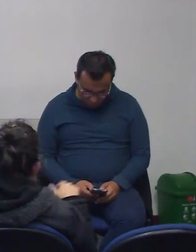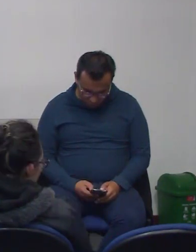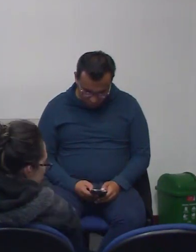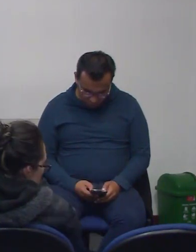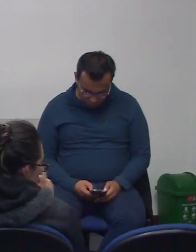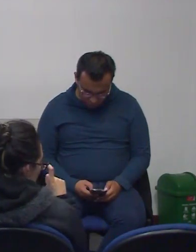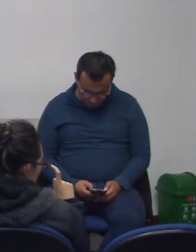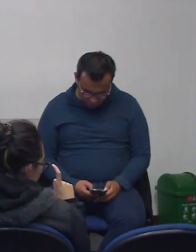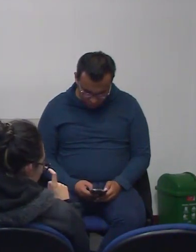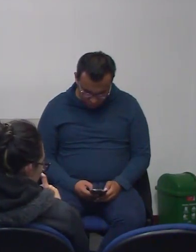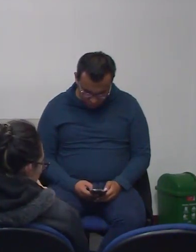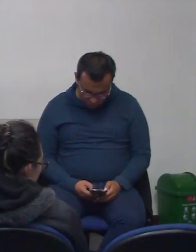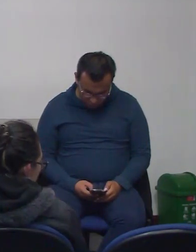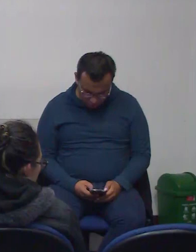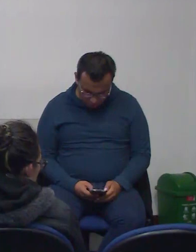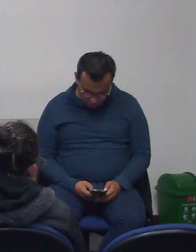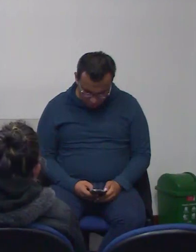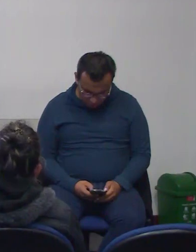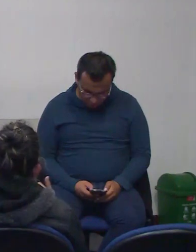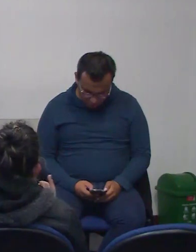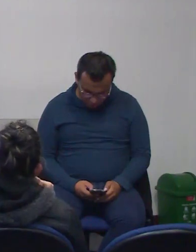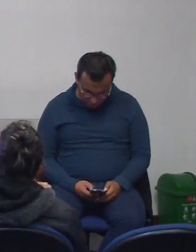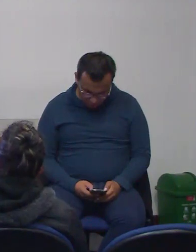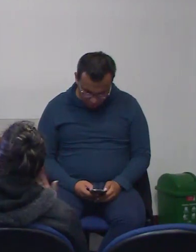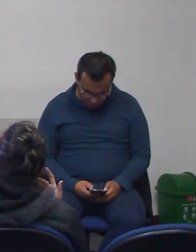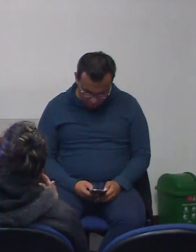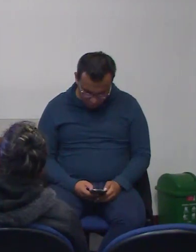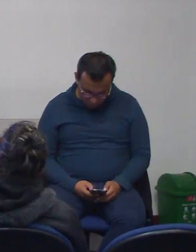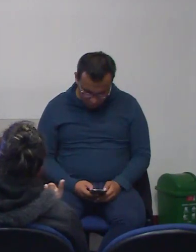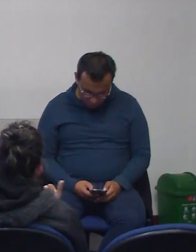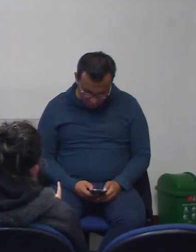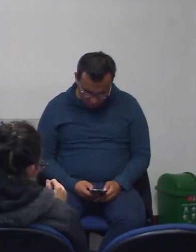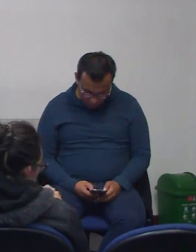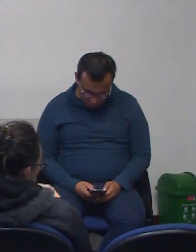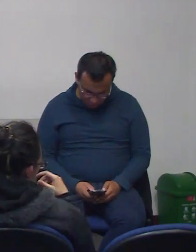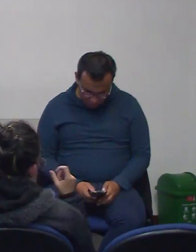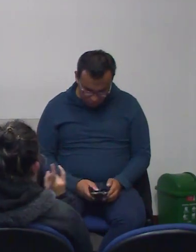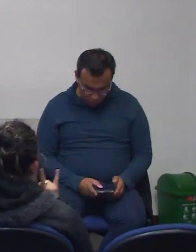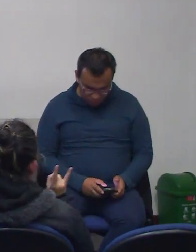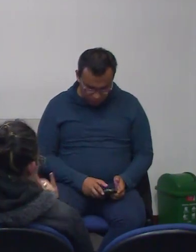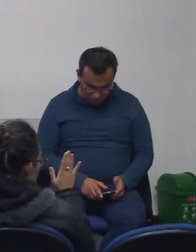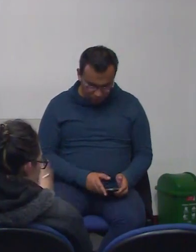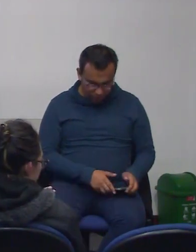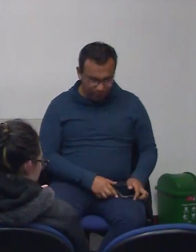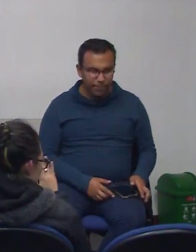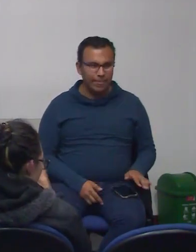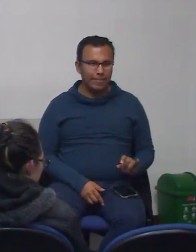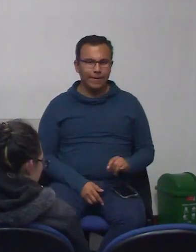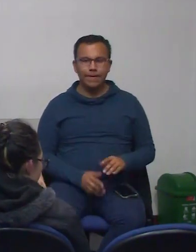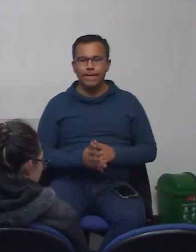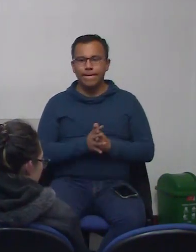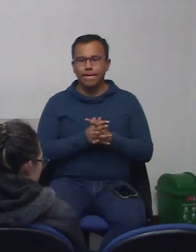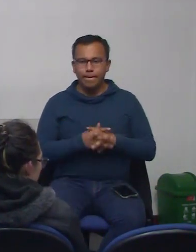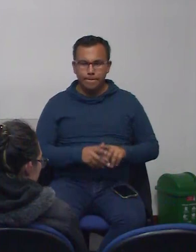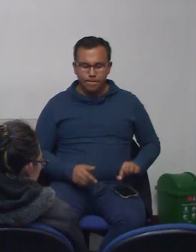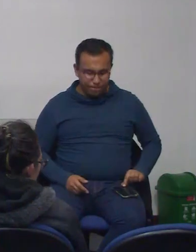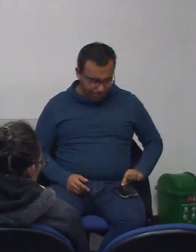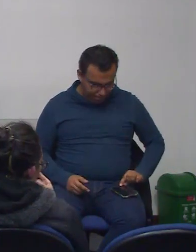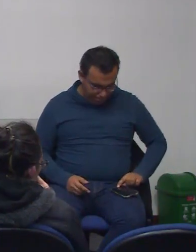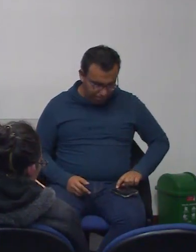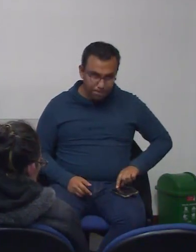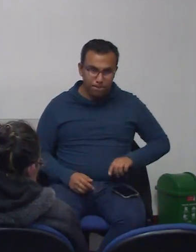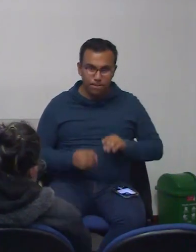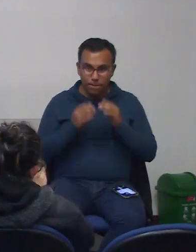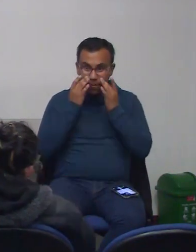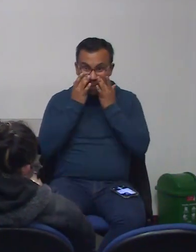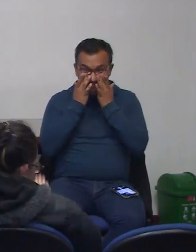que que digamos que ya se determinamos que el tema no es musical pero que el el digamos el tocar